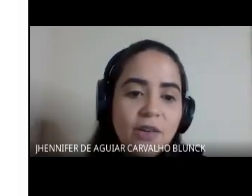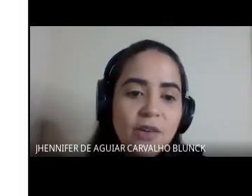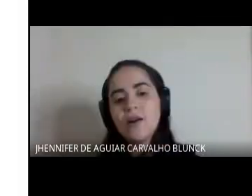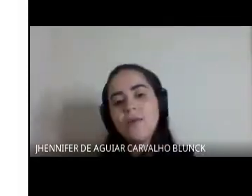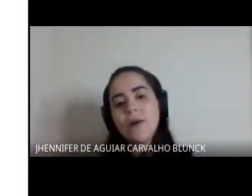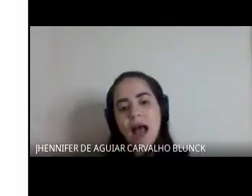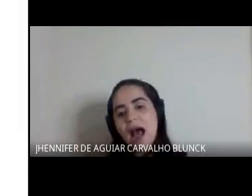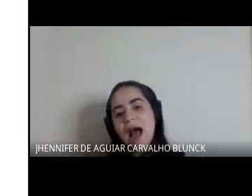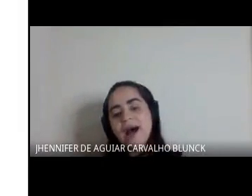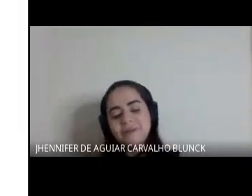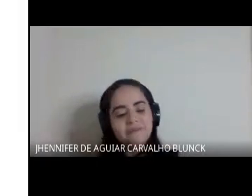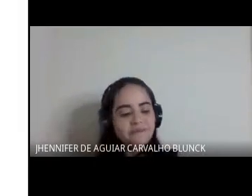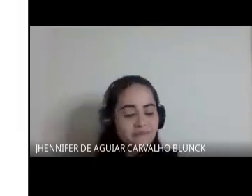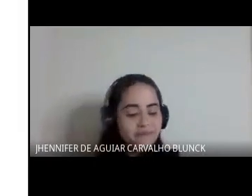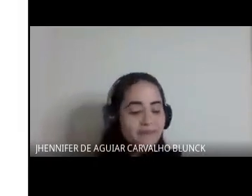com relação